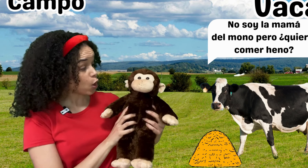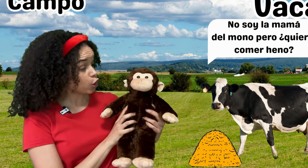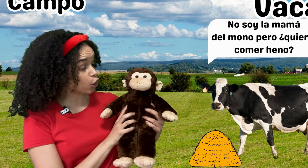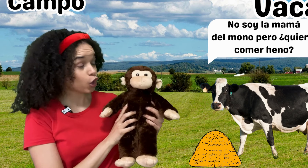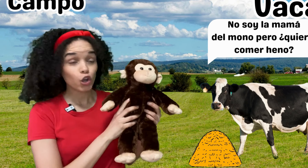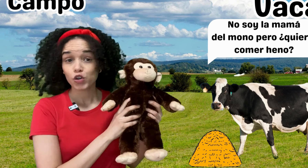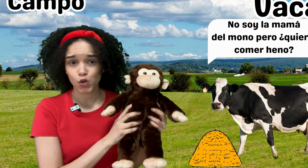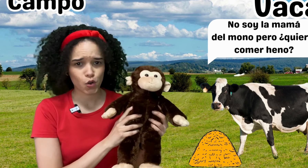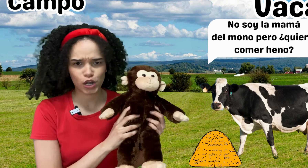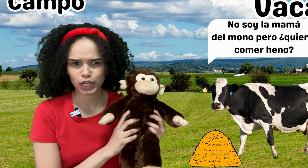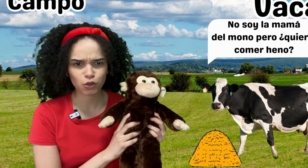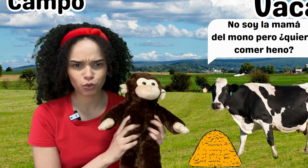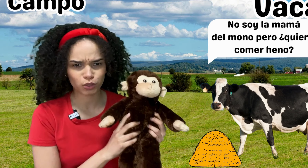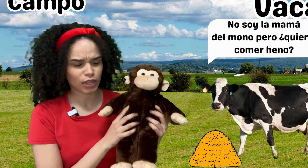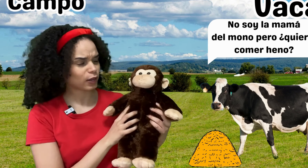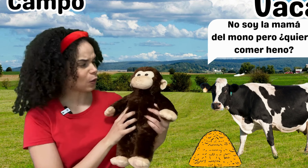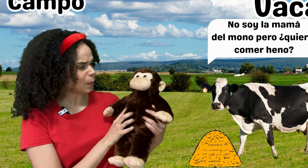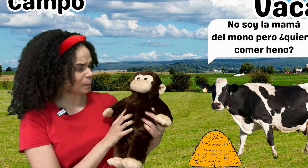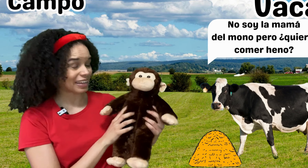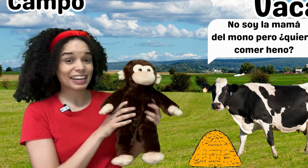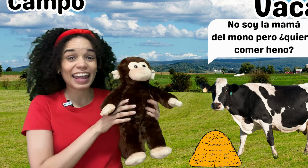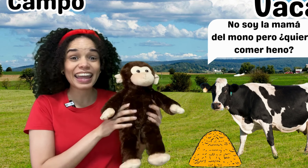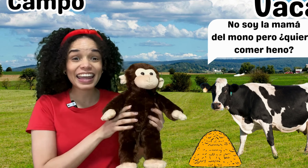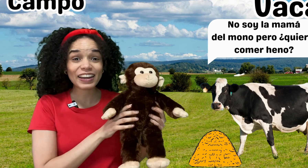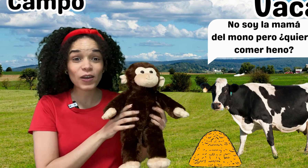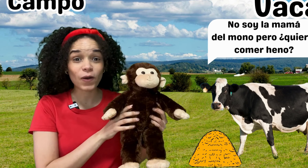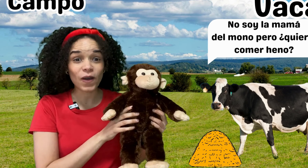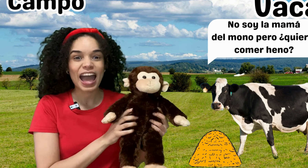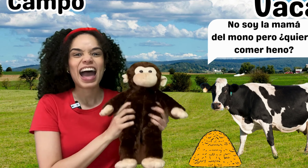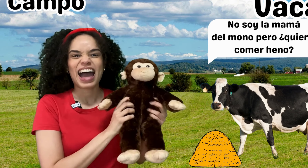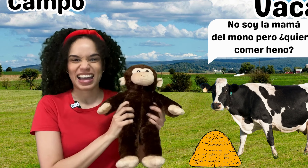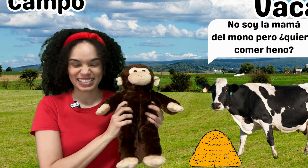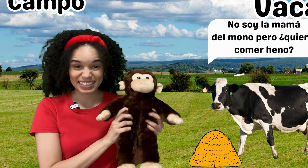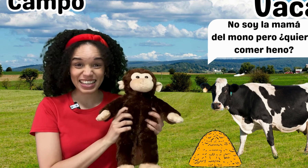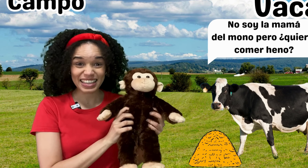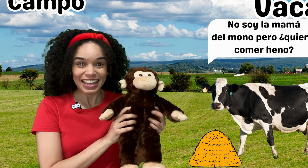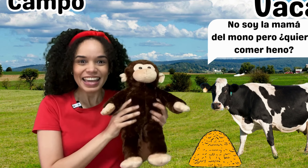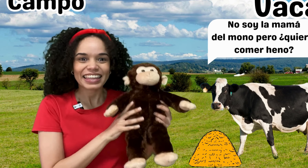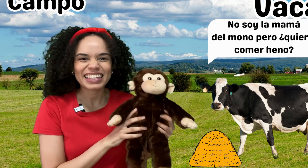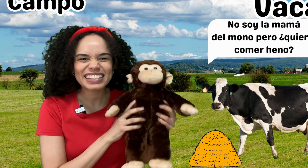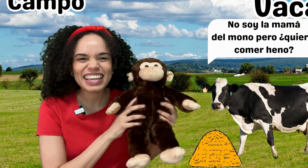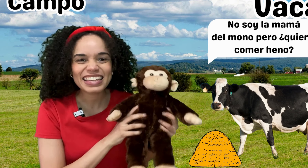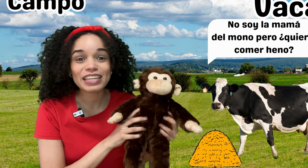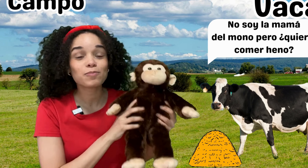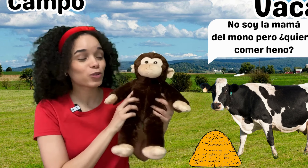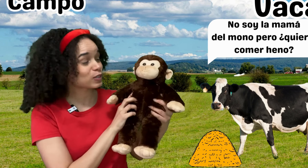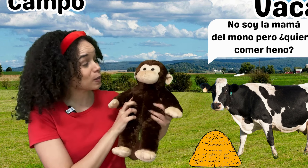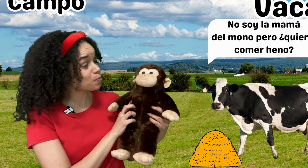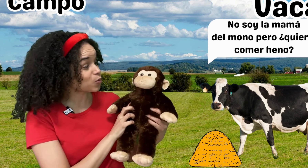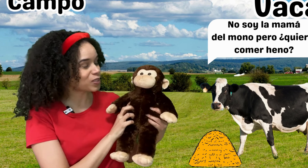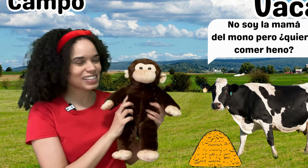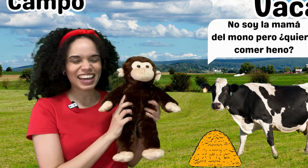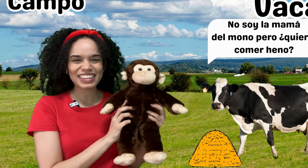mono no le gusta comer eno así que seg imos en busca de